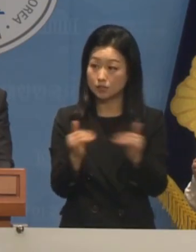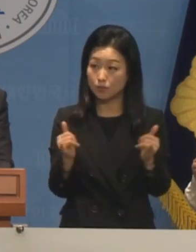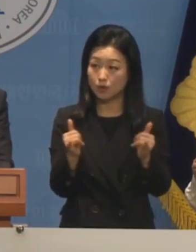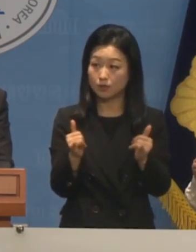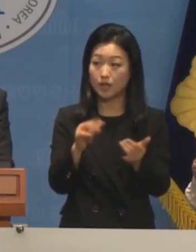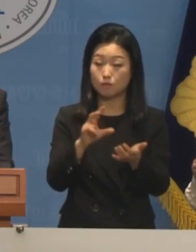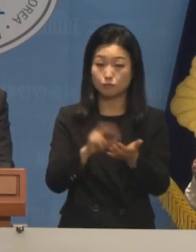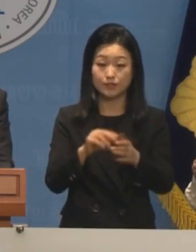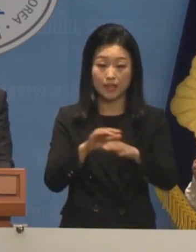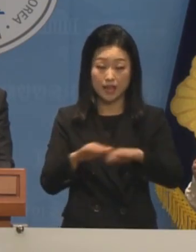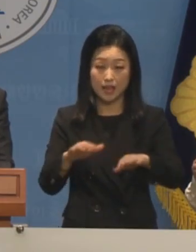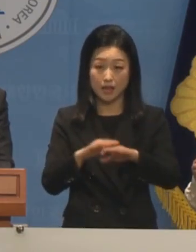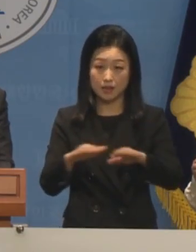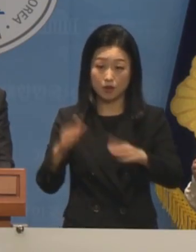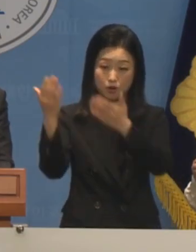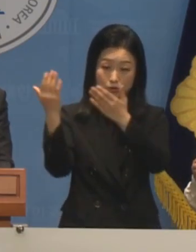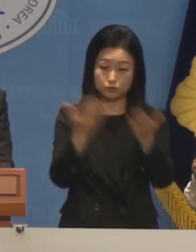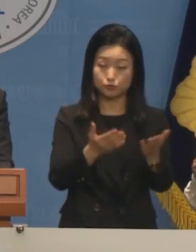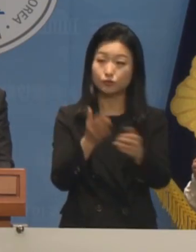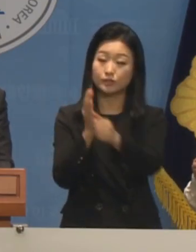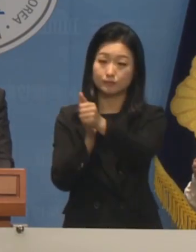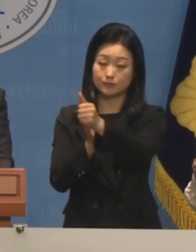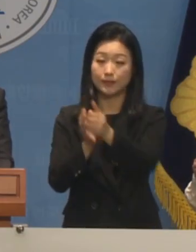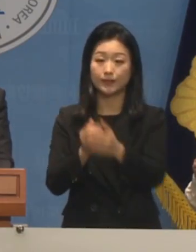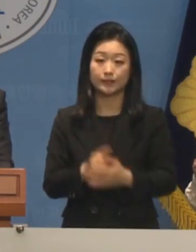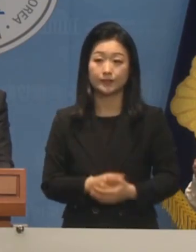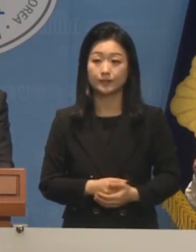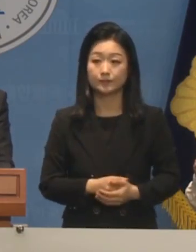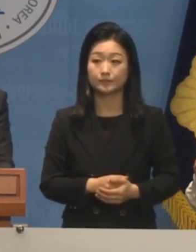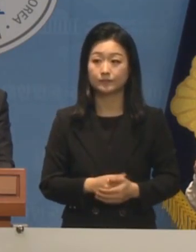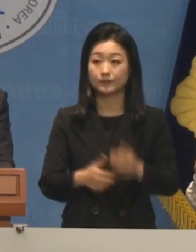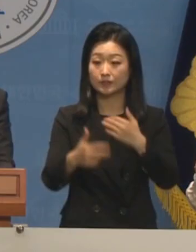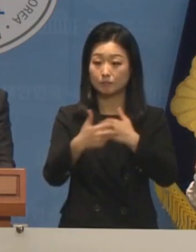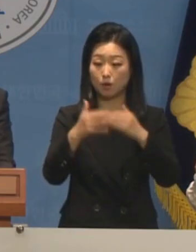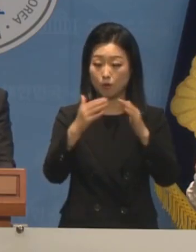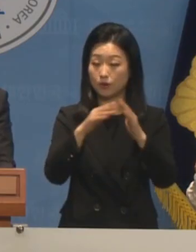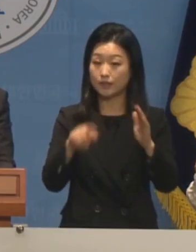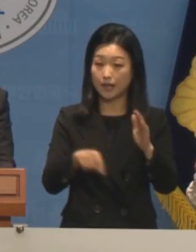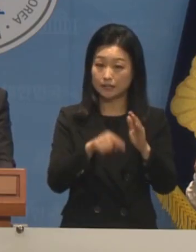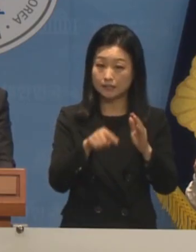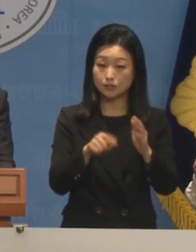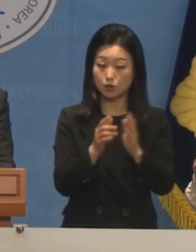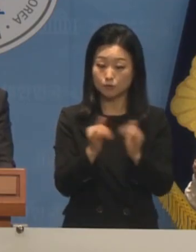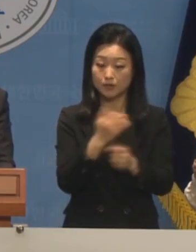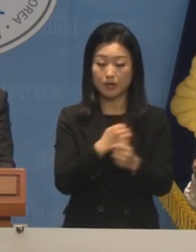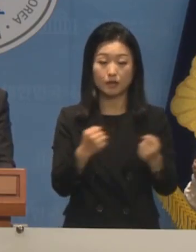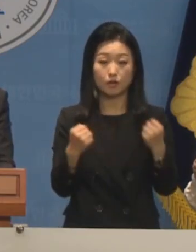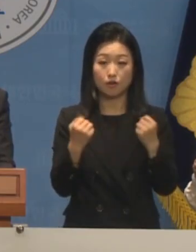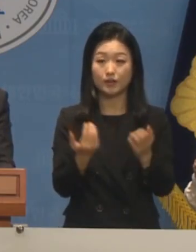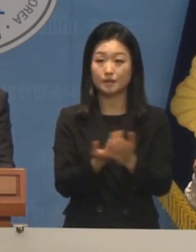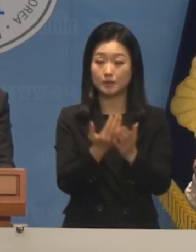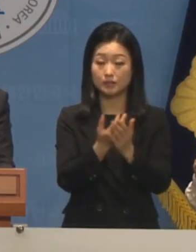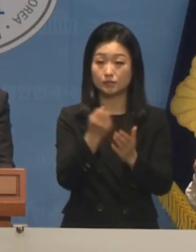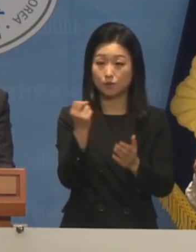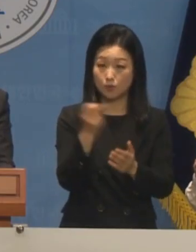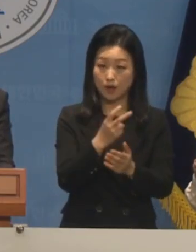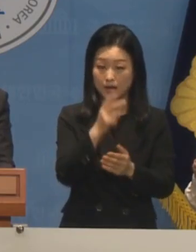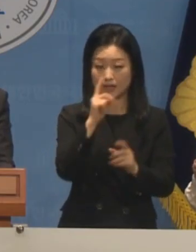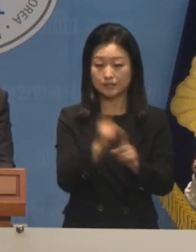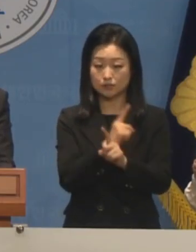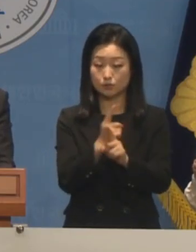문제들을 해결해야만 합니다 의료 기관에서 국민의 건강 증진과 치료를 위해